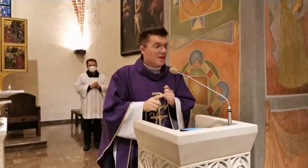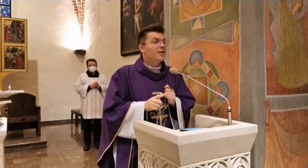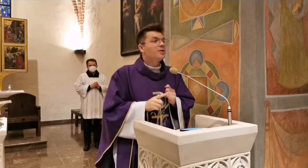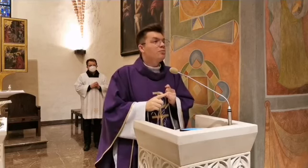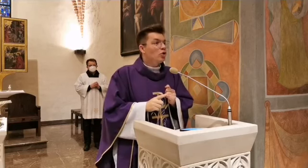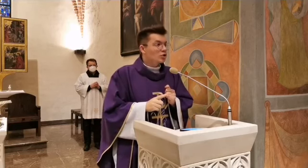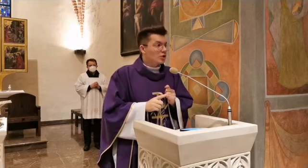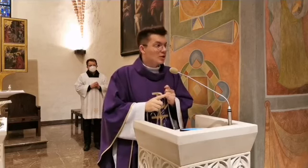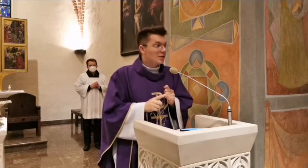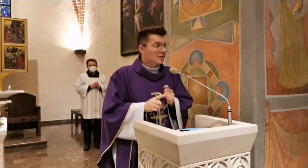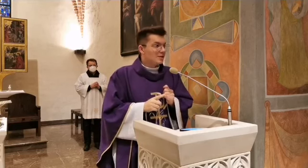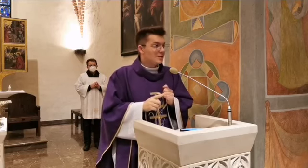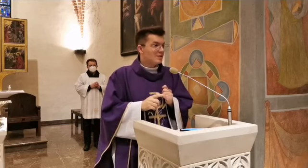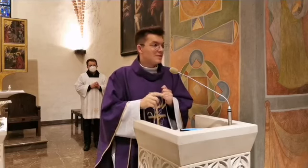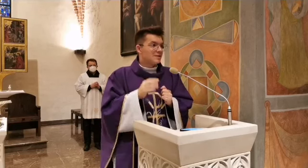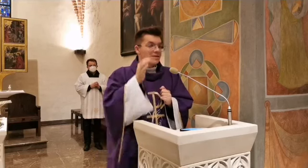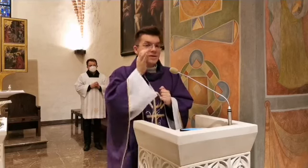i miód.